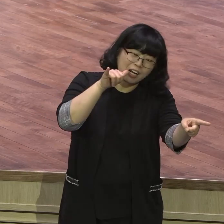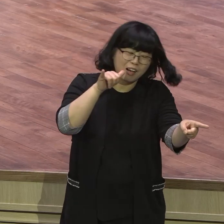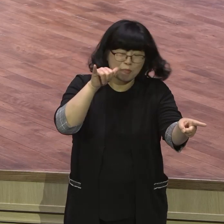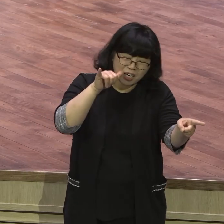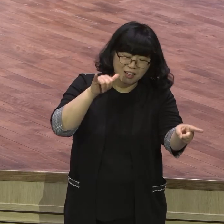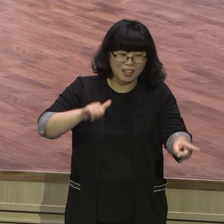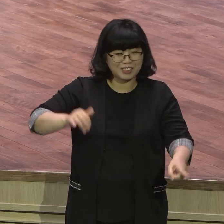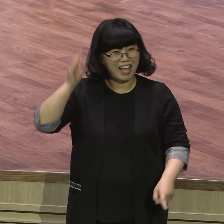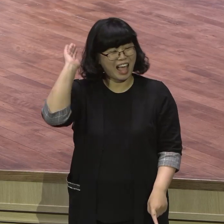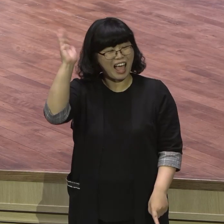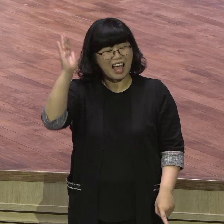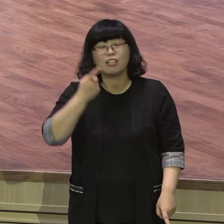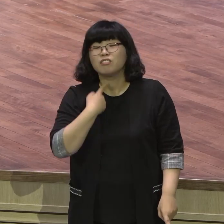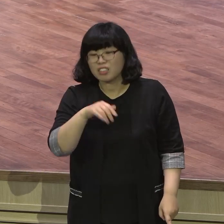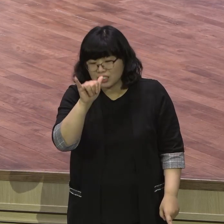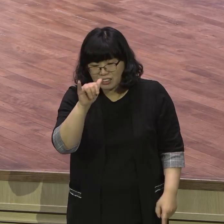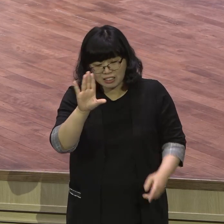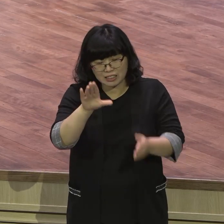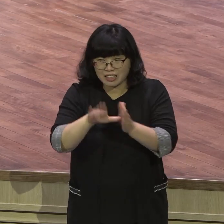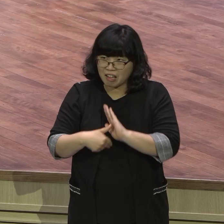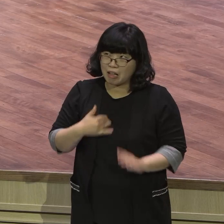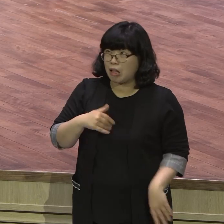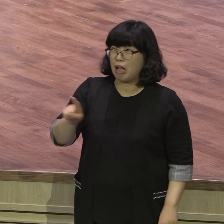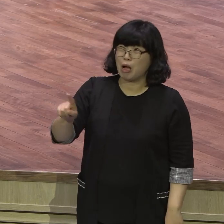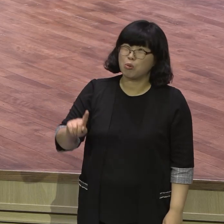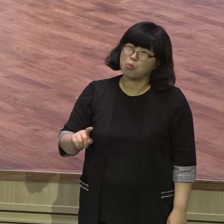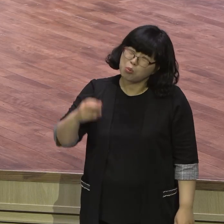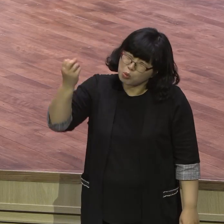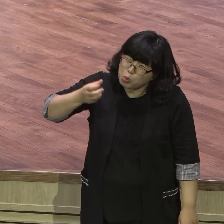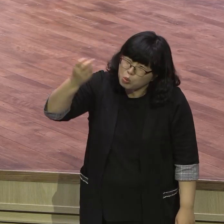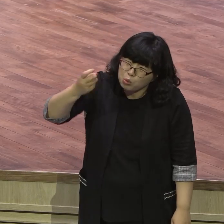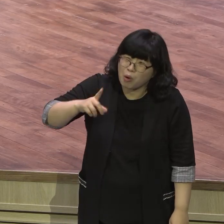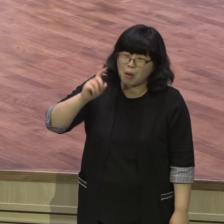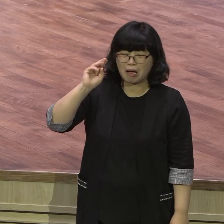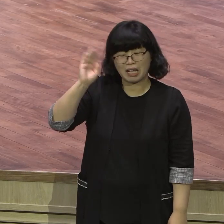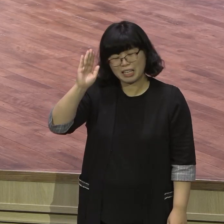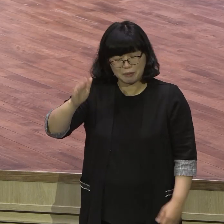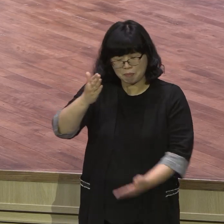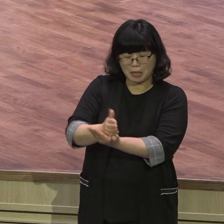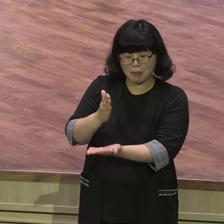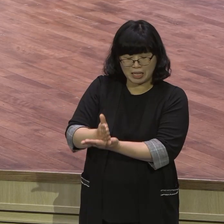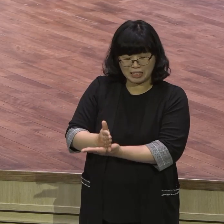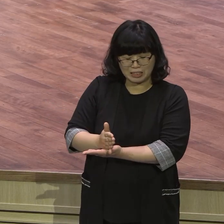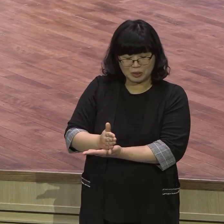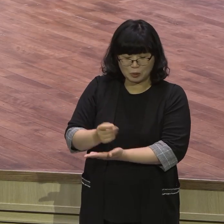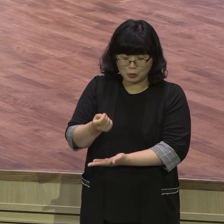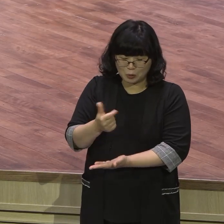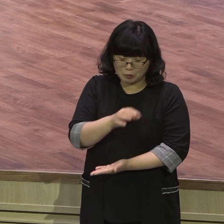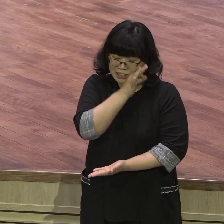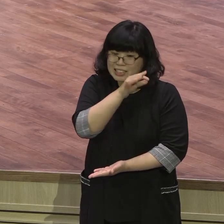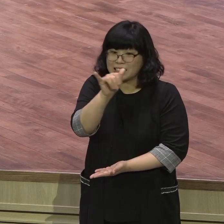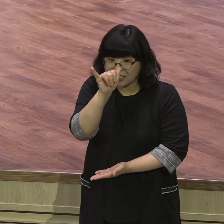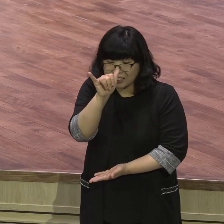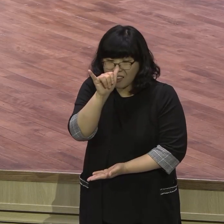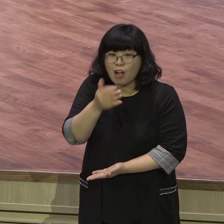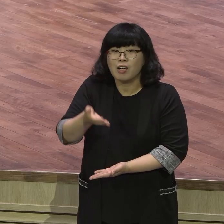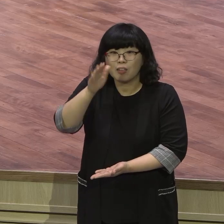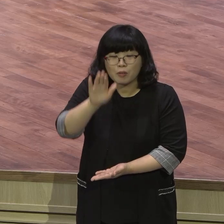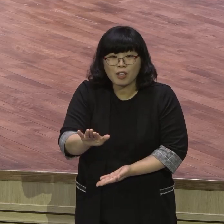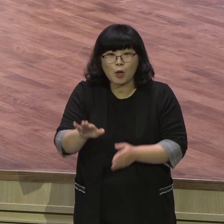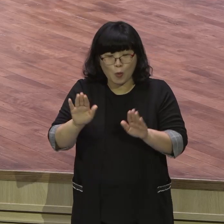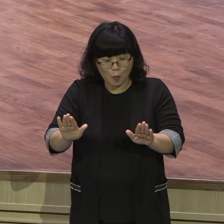비타민C만 먹어도 모든 음식이 들어갈 때 활성산소가 나옵니다 이게